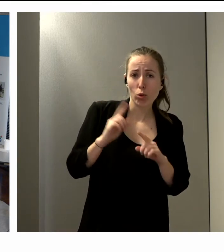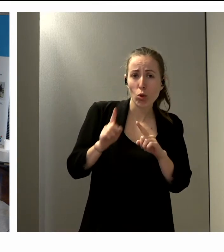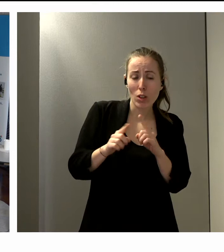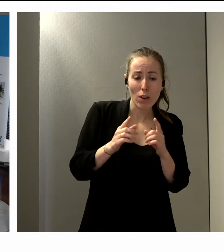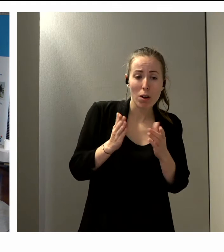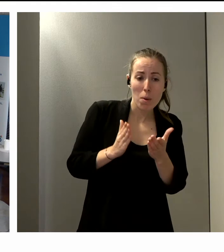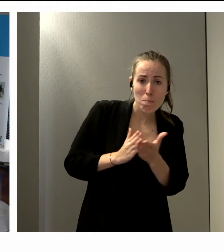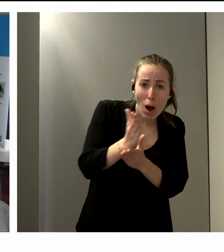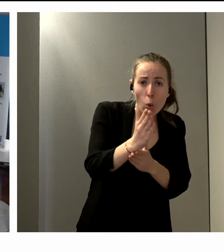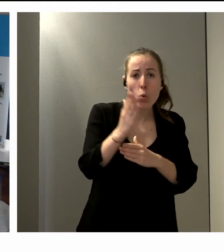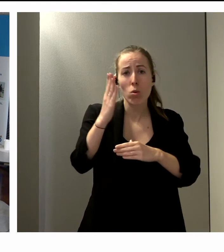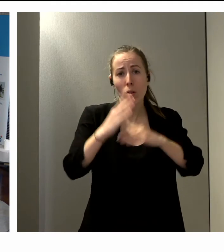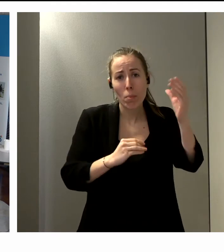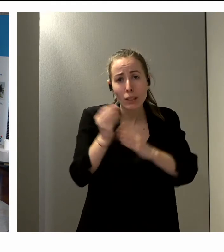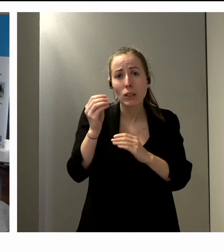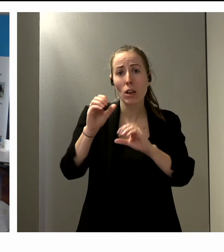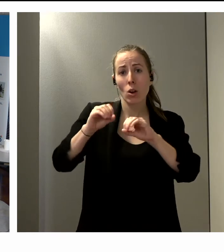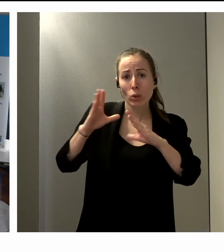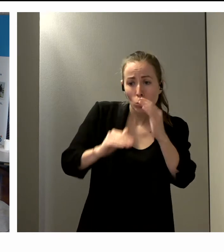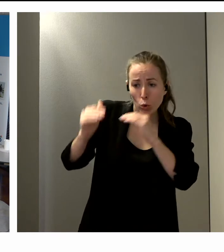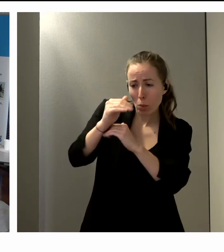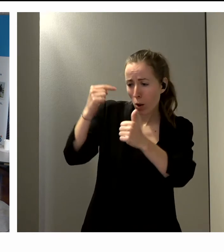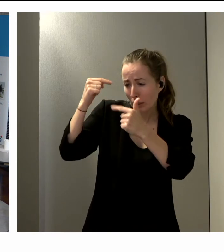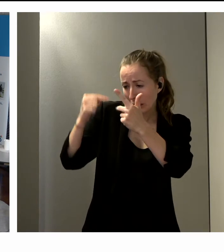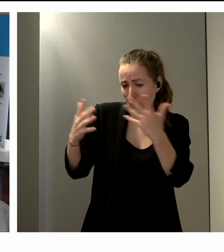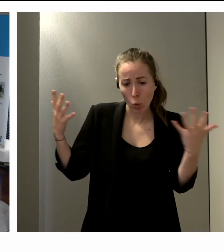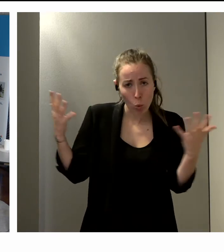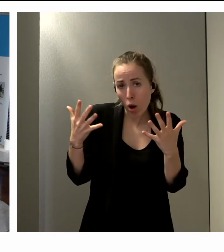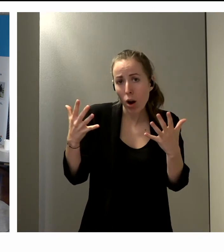les métiers et sur les